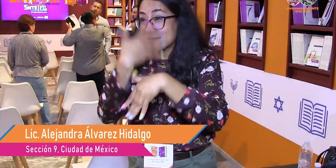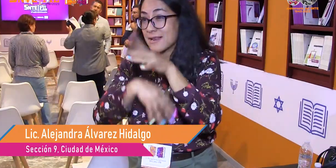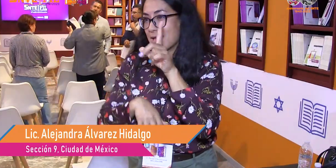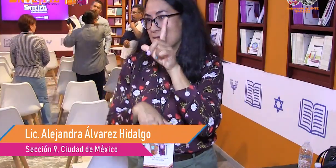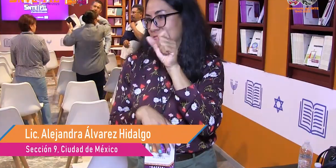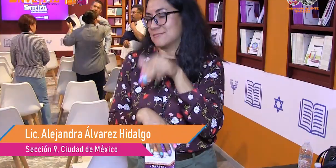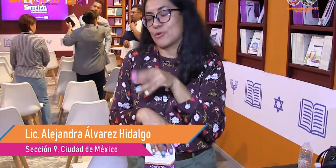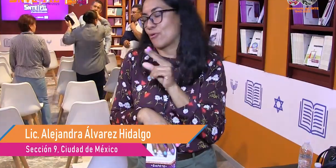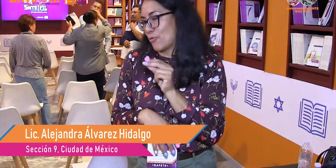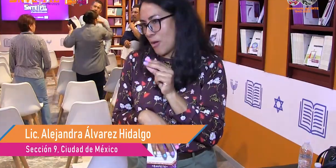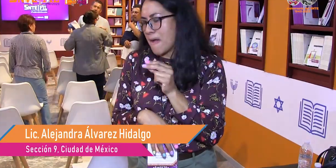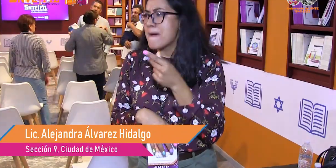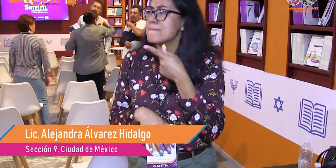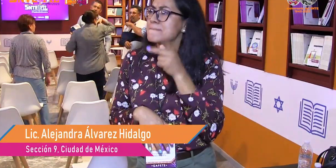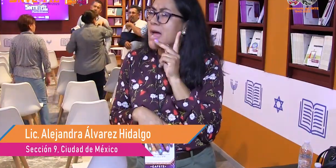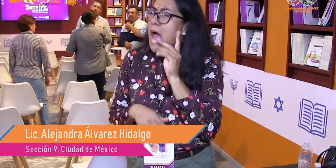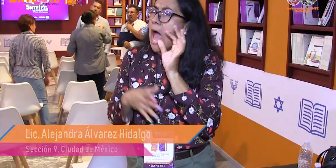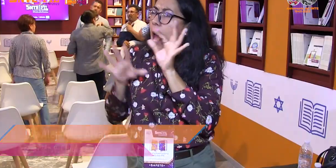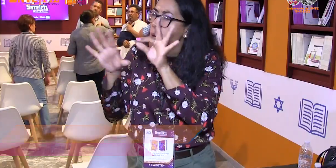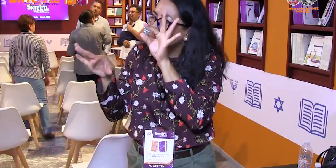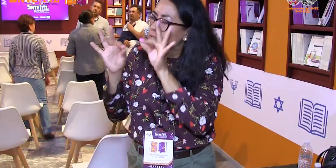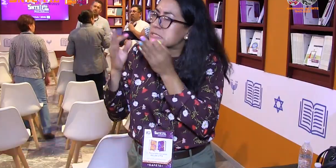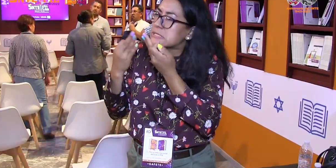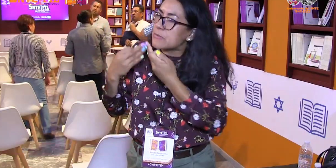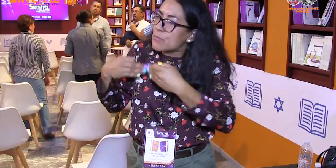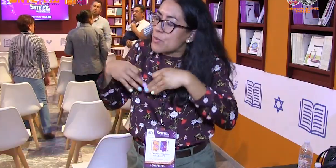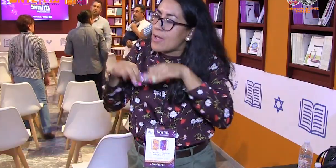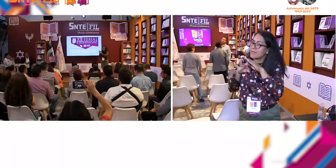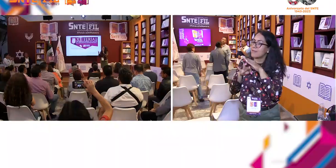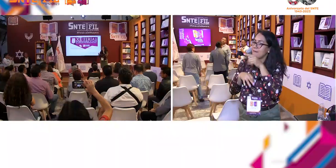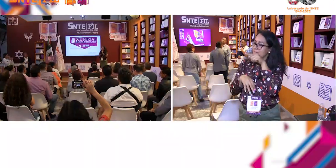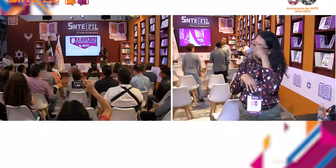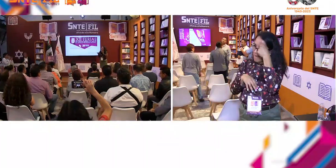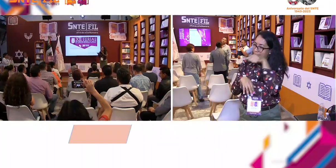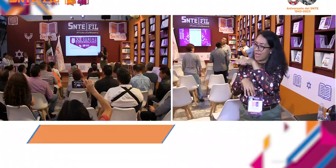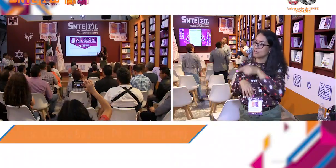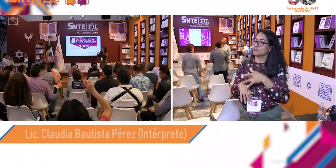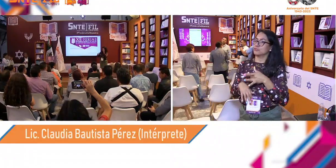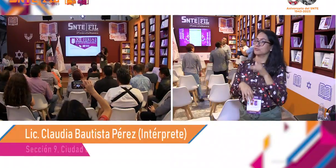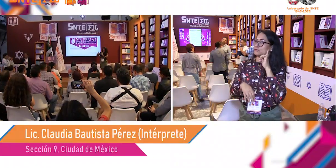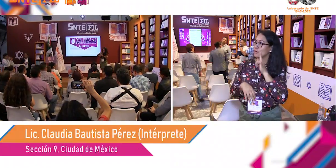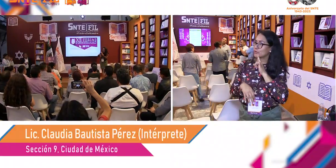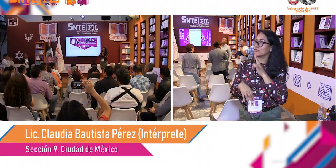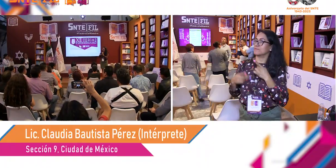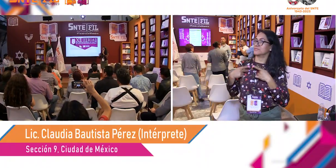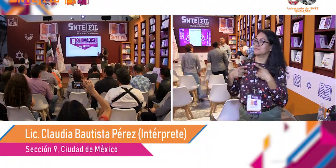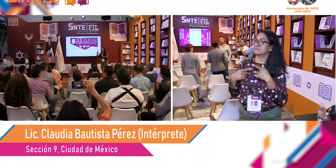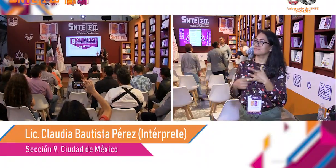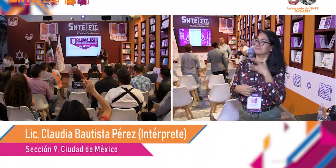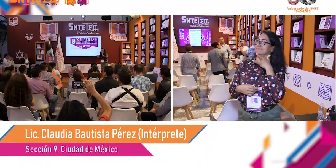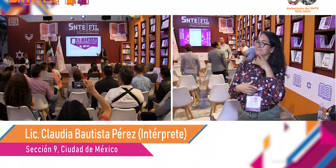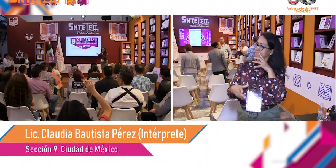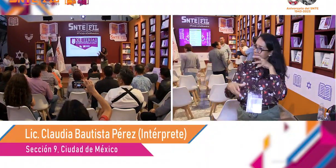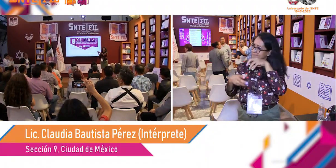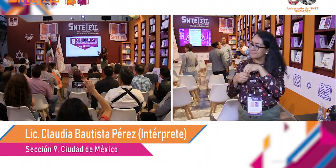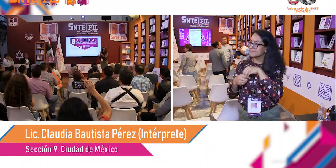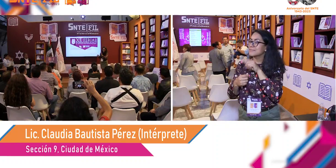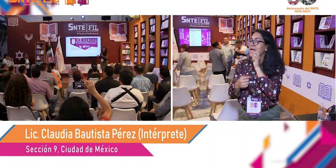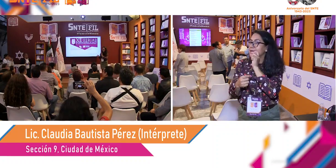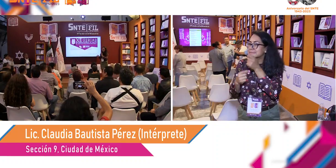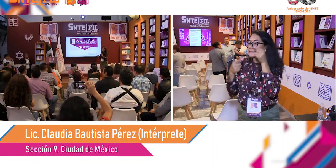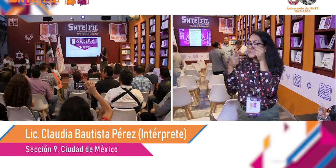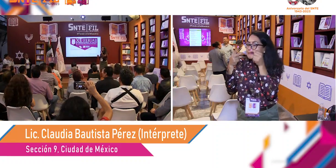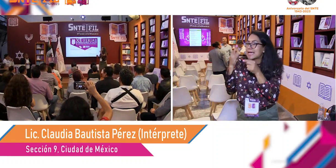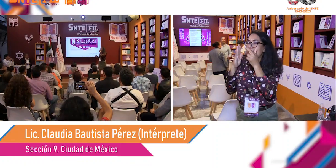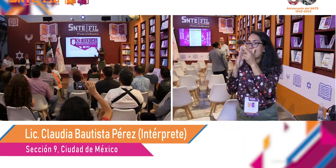hacer y no todos saben lengua de señas, pero yo creo que es importante tener algunos criterios para que puedan